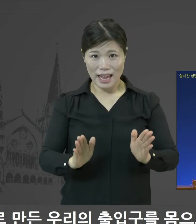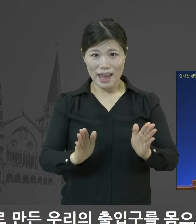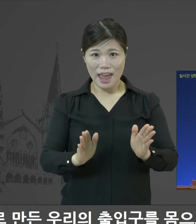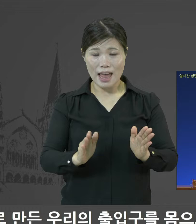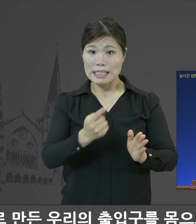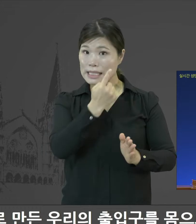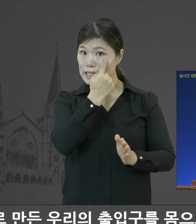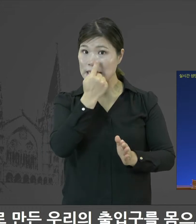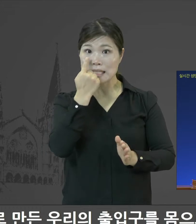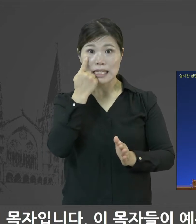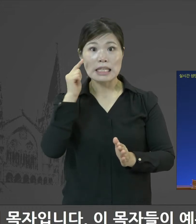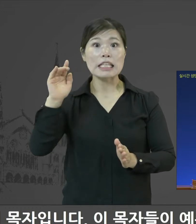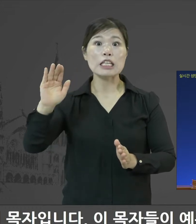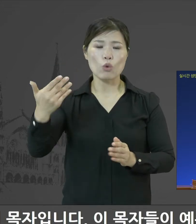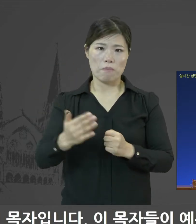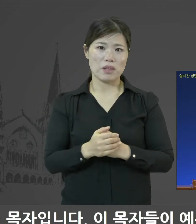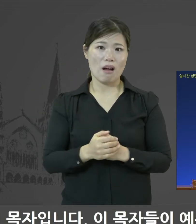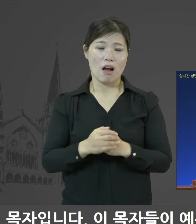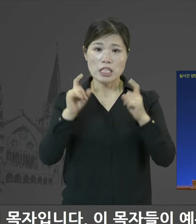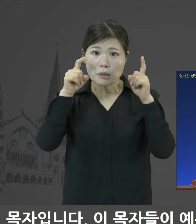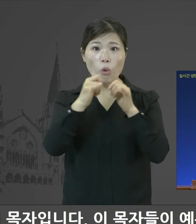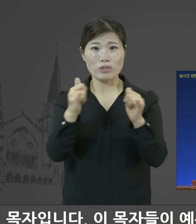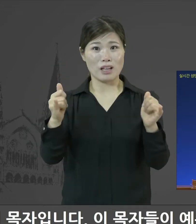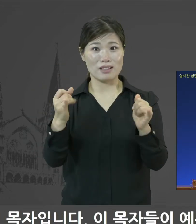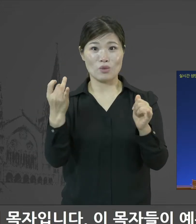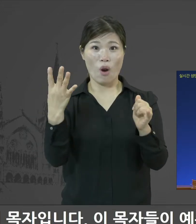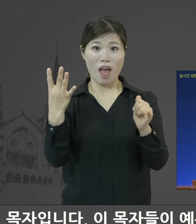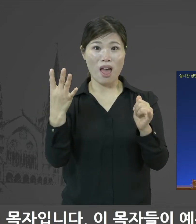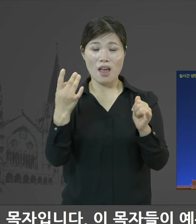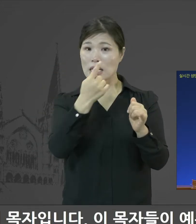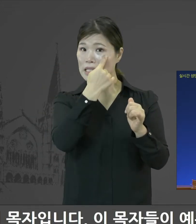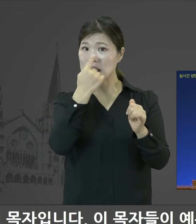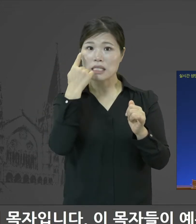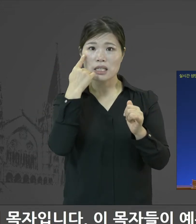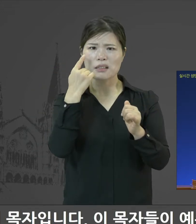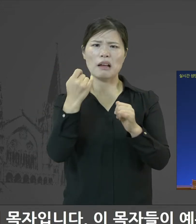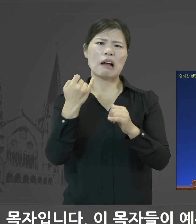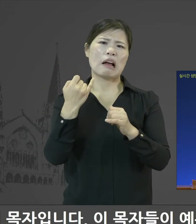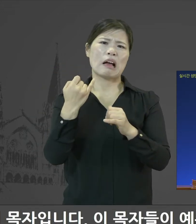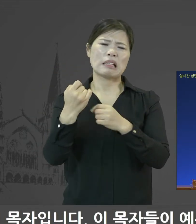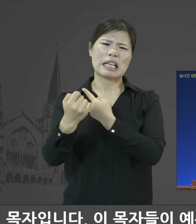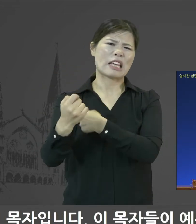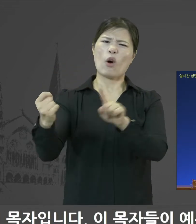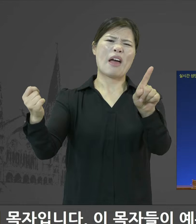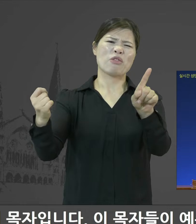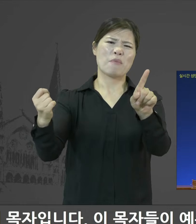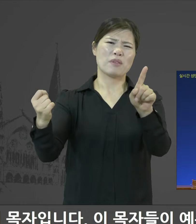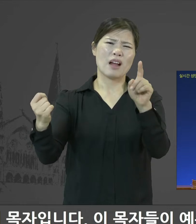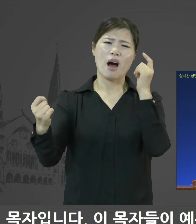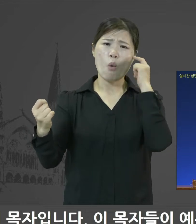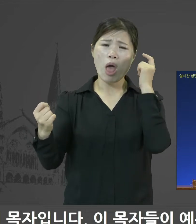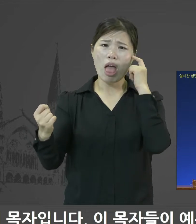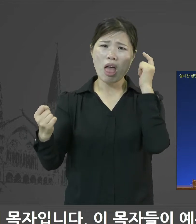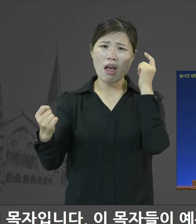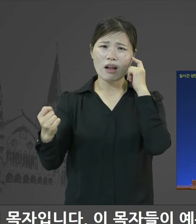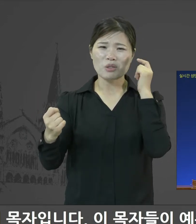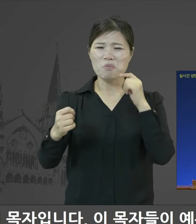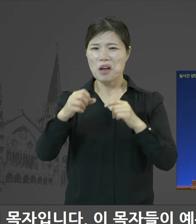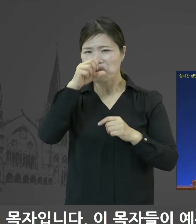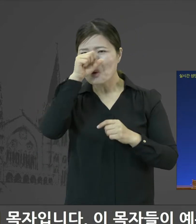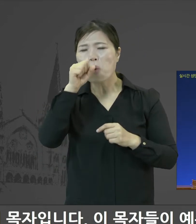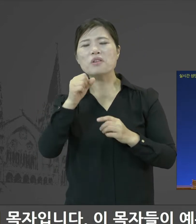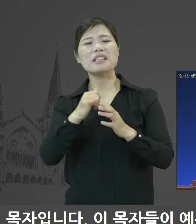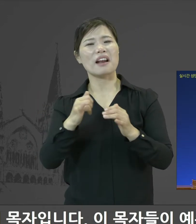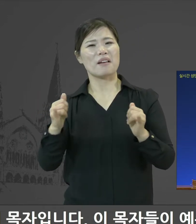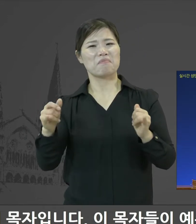원래는 증인 자격이 없습니다. 증인 자격이 되려면 좀 괜찮은 사람이야 되지요. 우리도 그렇지 않습니까?